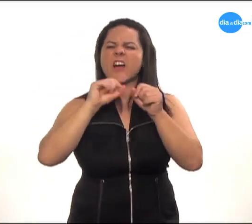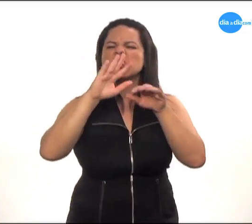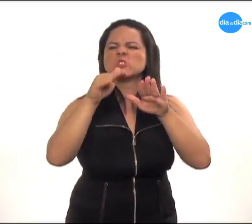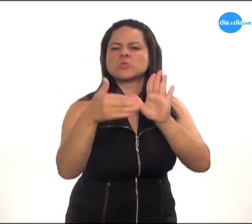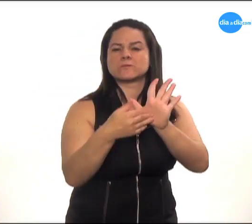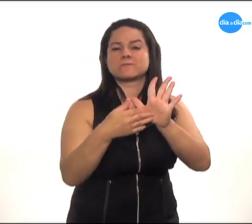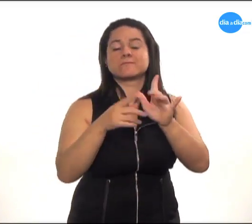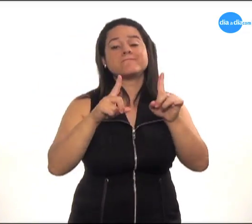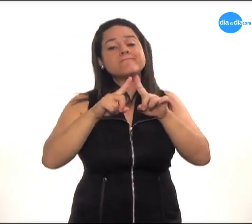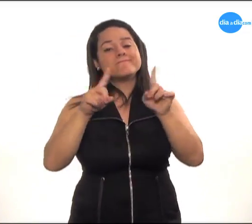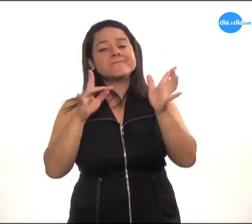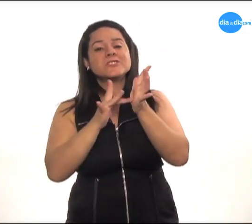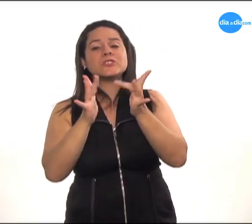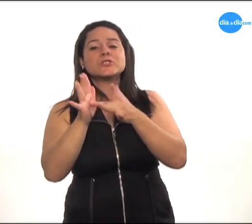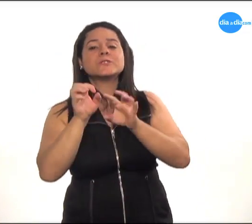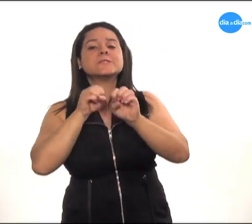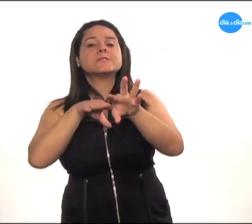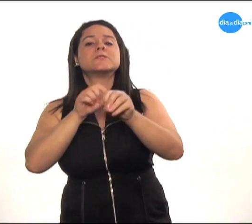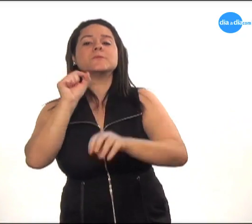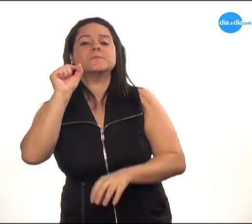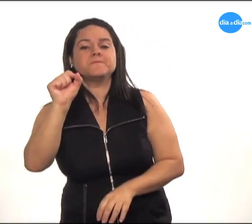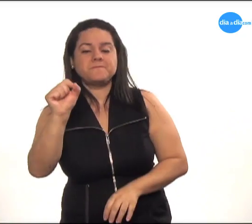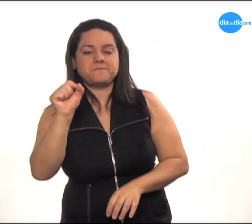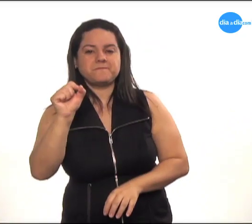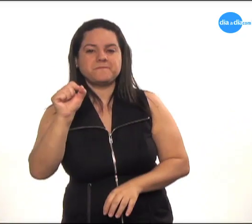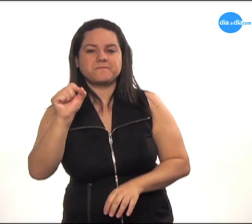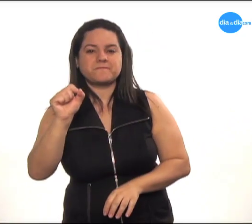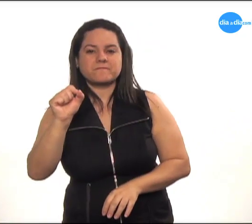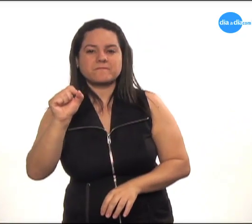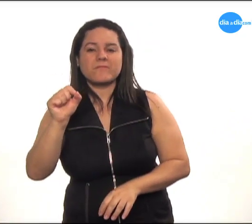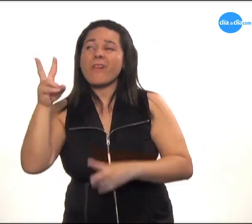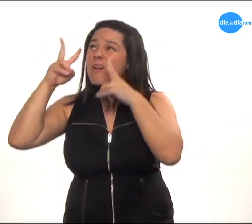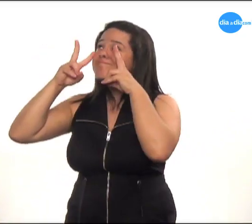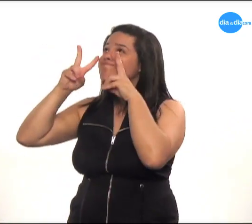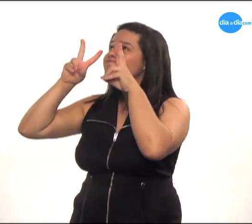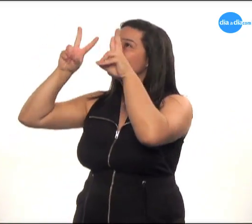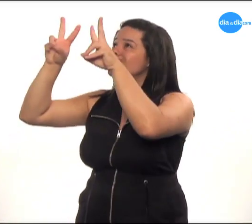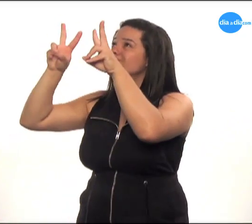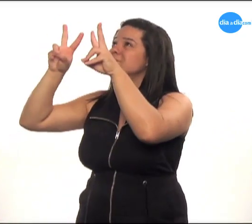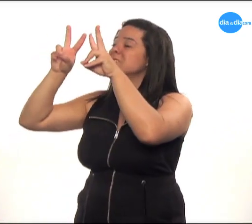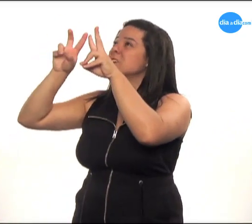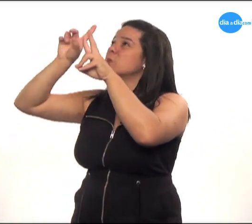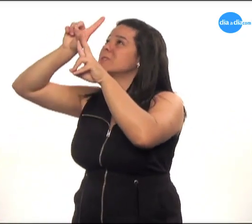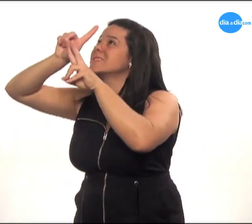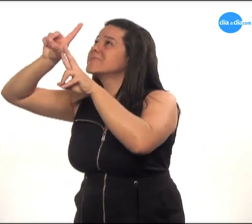está ensinando: atenda à voz de Deus no seu coração.